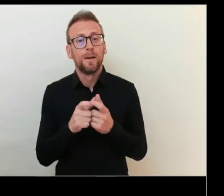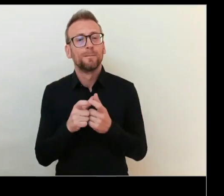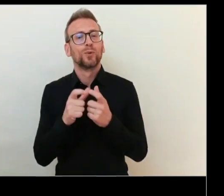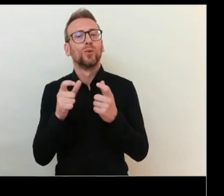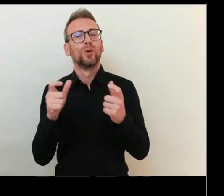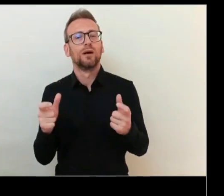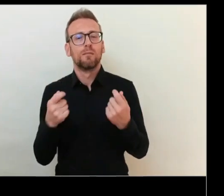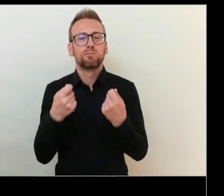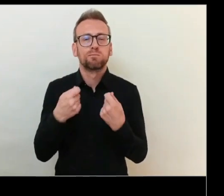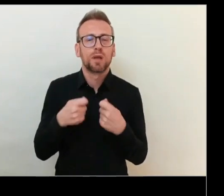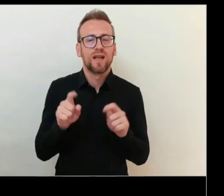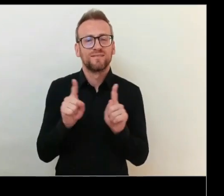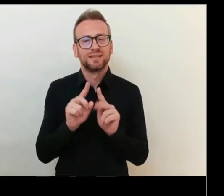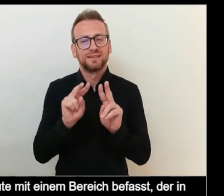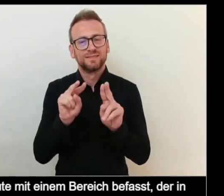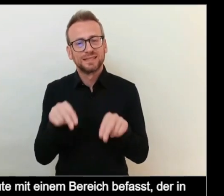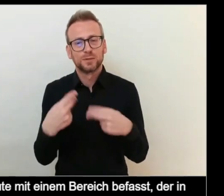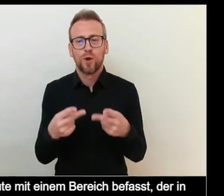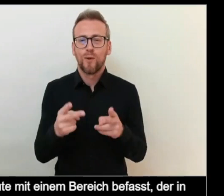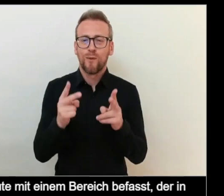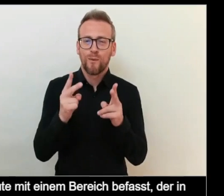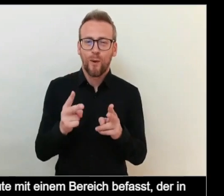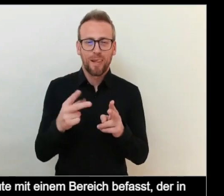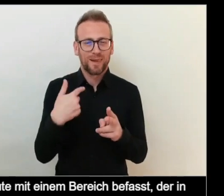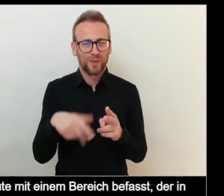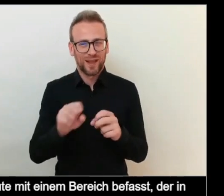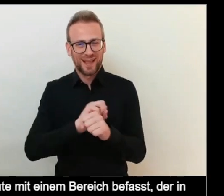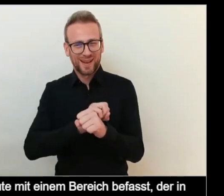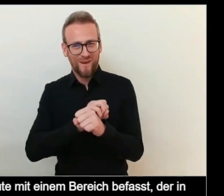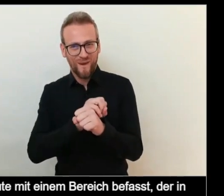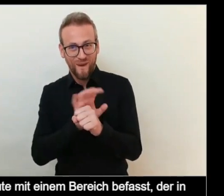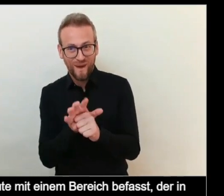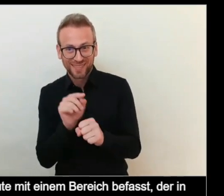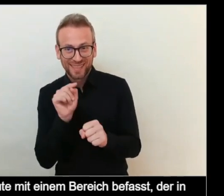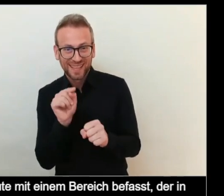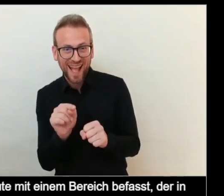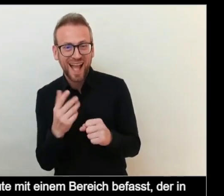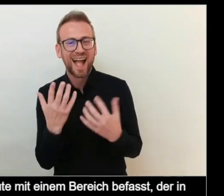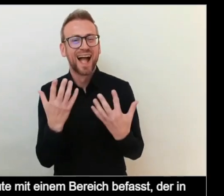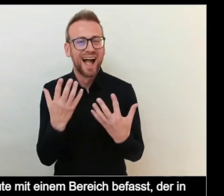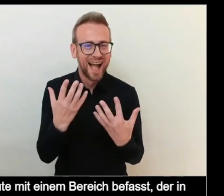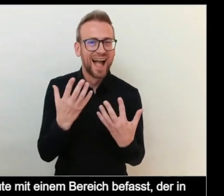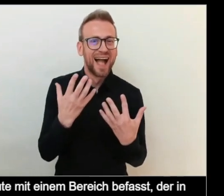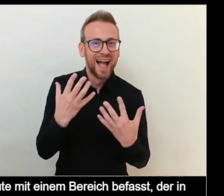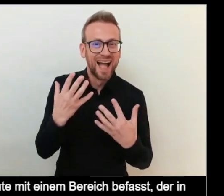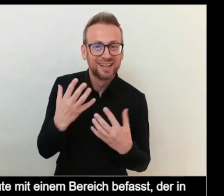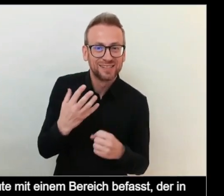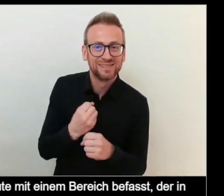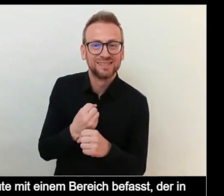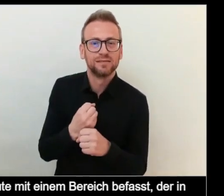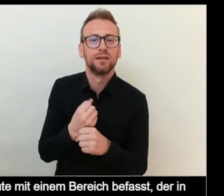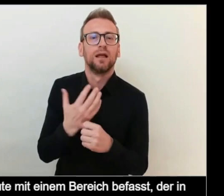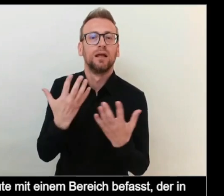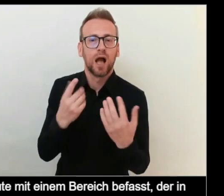helfen. Vielleicht nochmal kurze Lageeinordnung. Die Lage der Kunst und Kultur in Bayern, sie ist